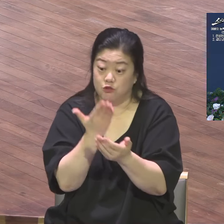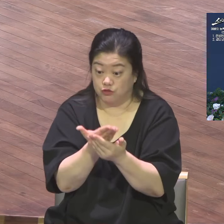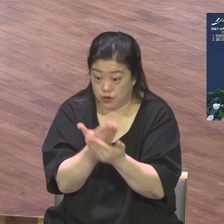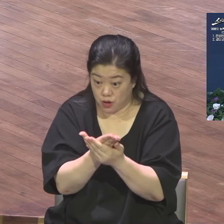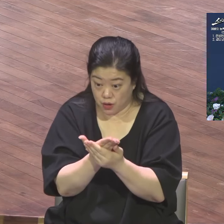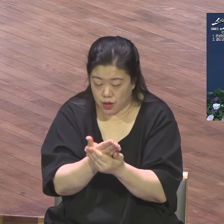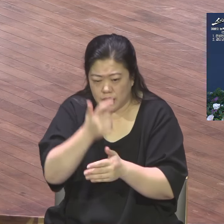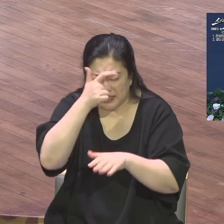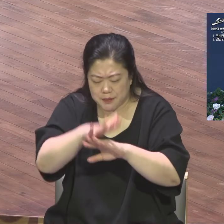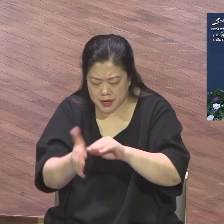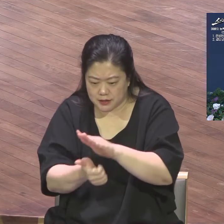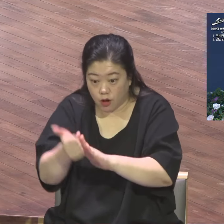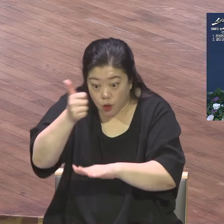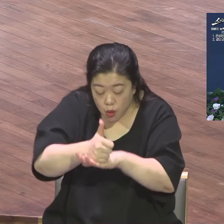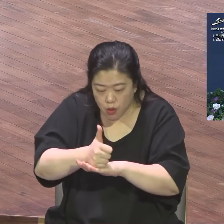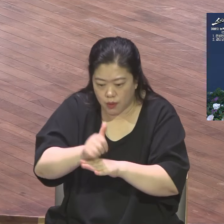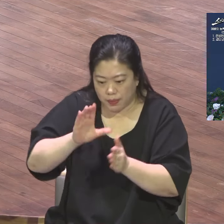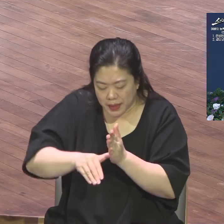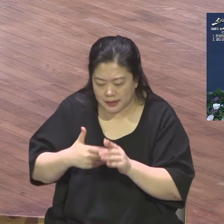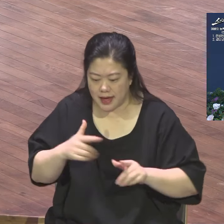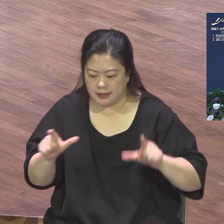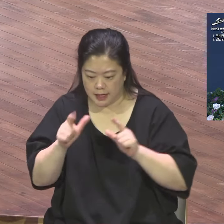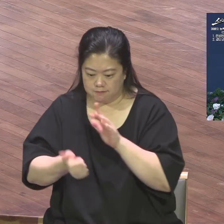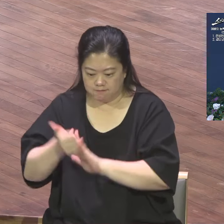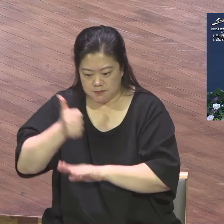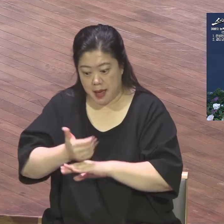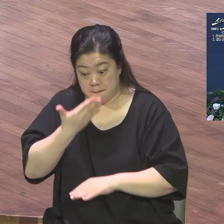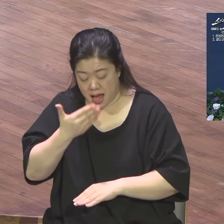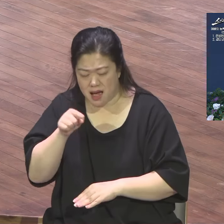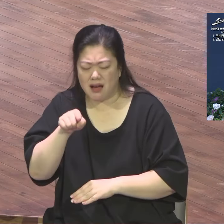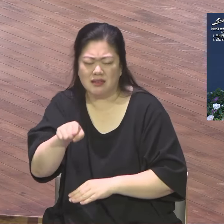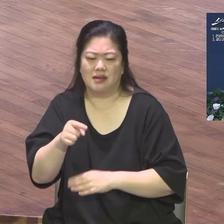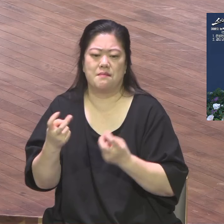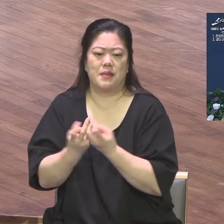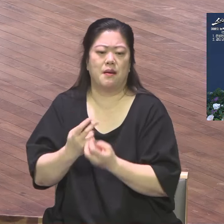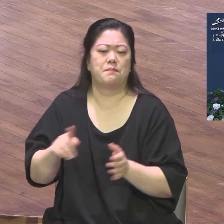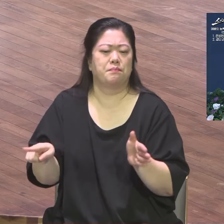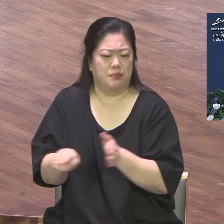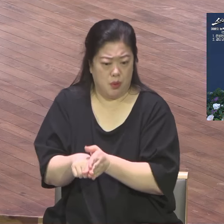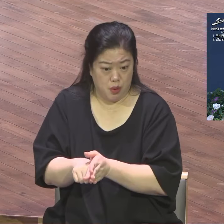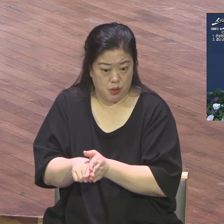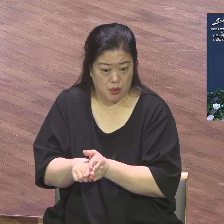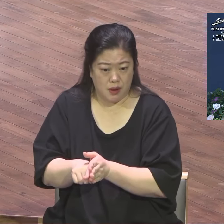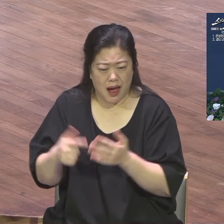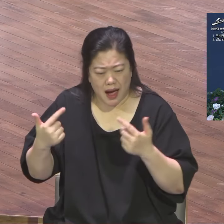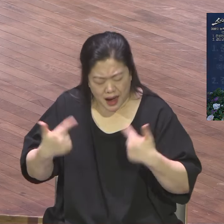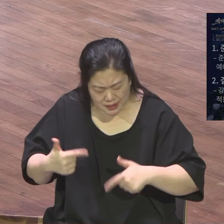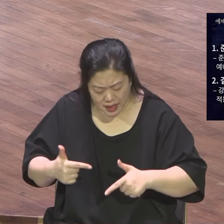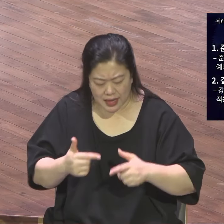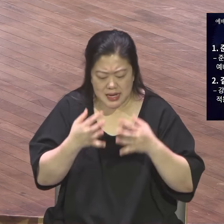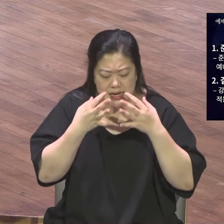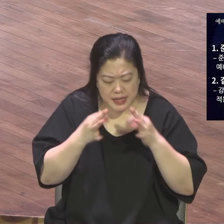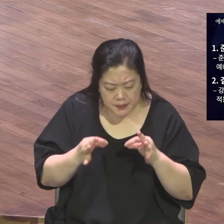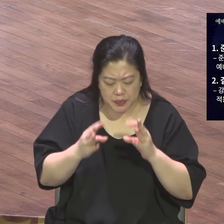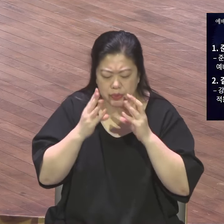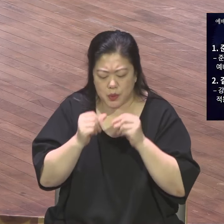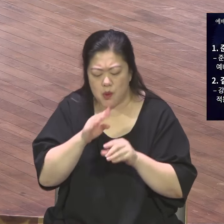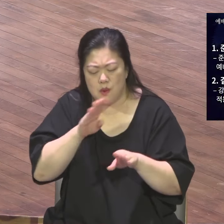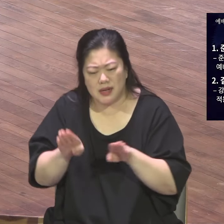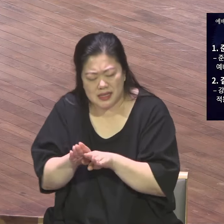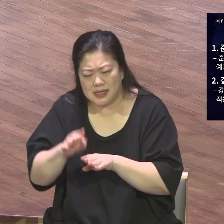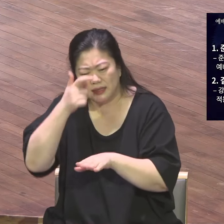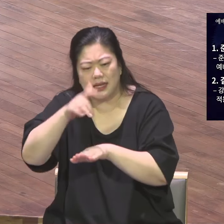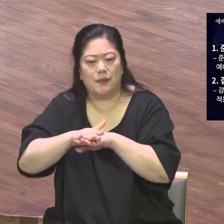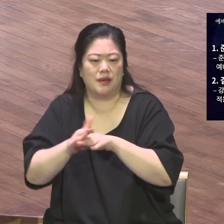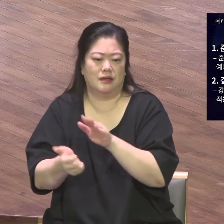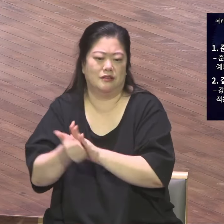인생 성공인데 내 삶이 날마다 예배를 미리미리 준비하고 미리미리 주 저는요 예배를 주일 3시간 전입니다. 3시간 전에 이